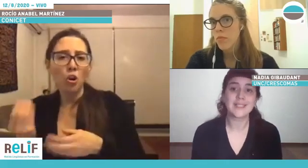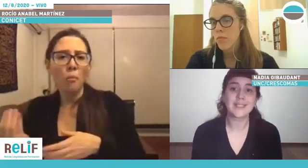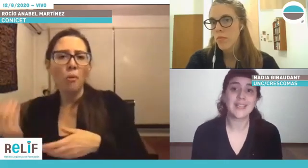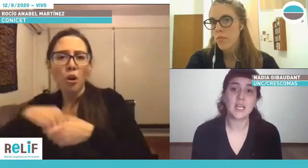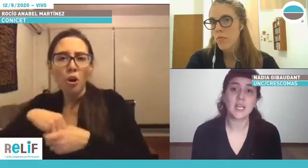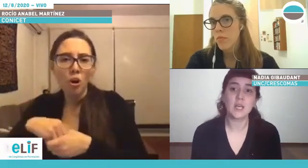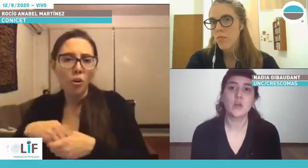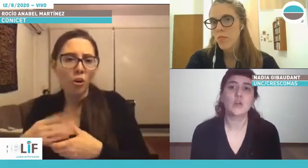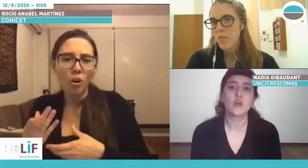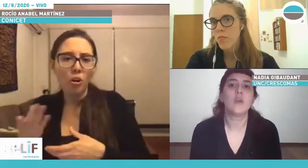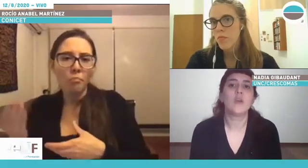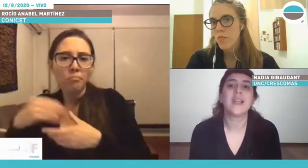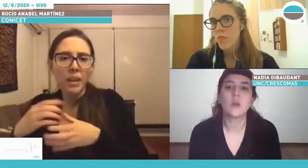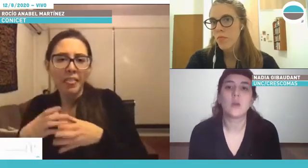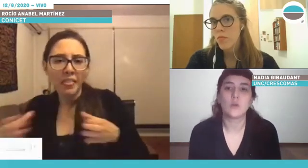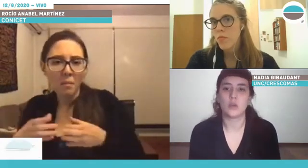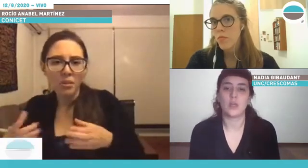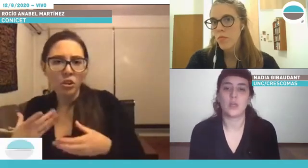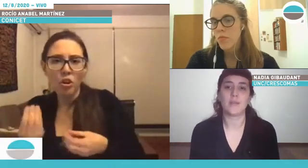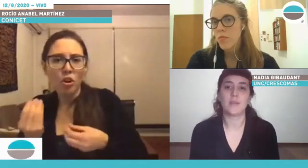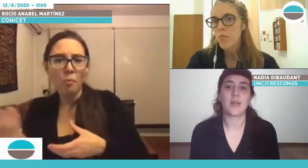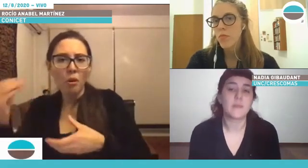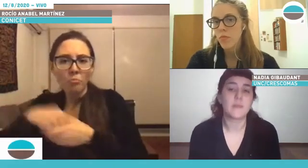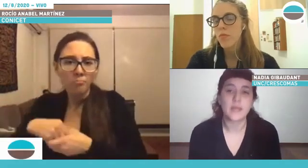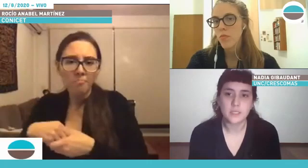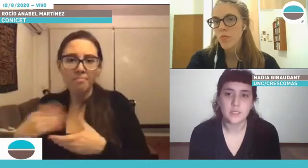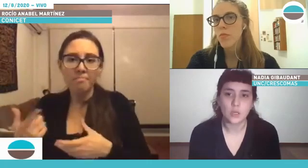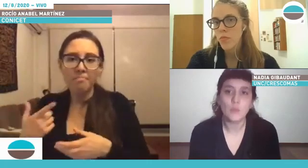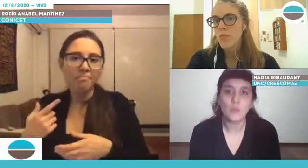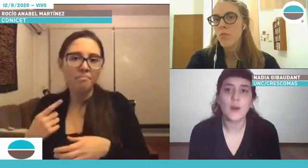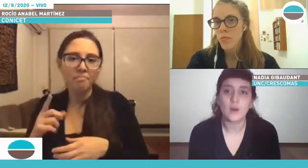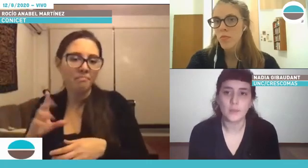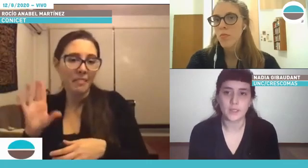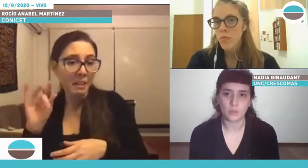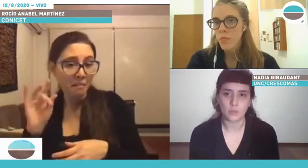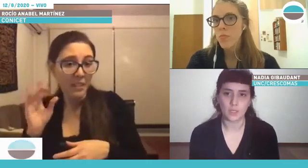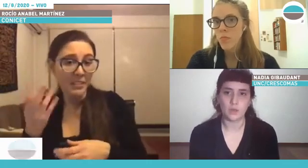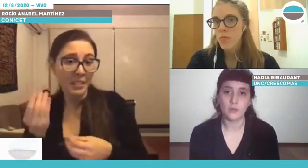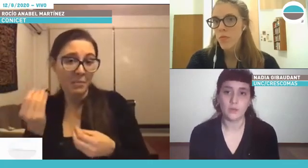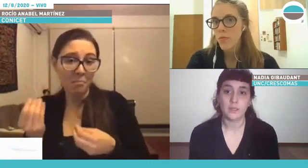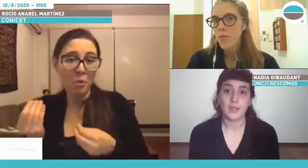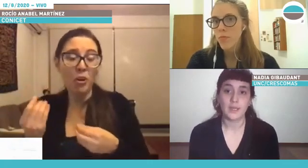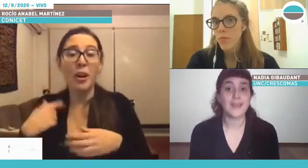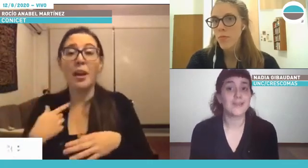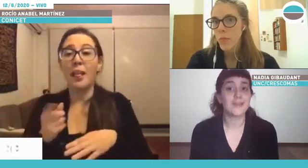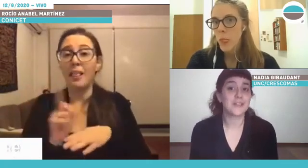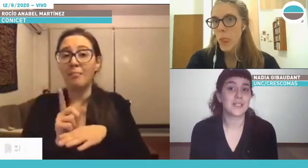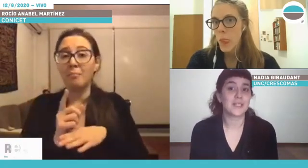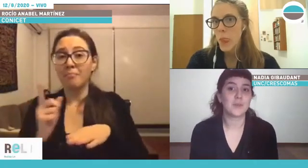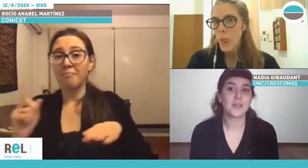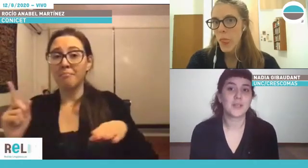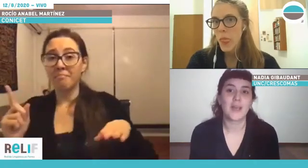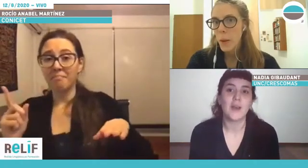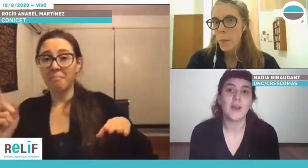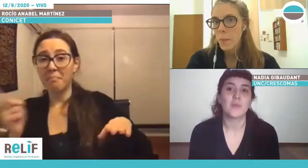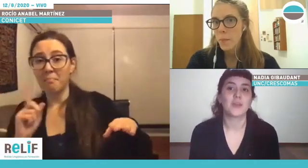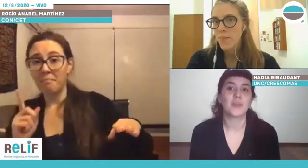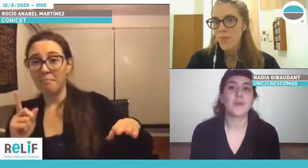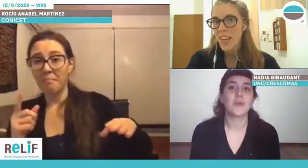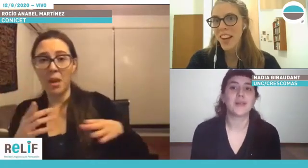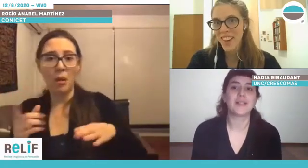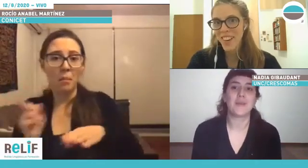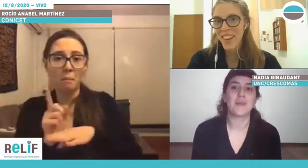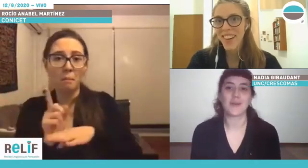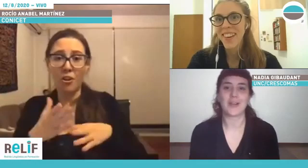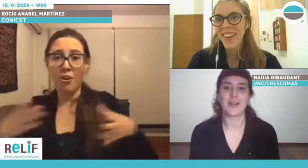en esa seña, ¿cómo le incluyo el tema de la dimensión? ¿Cómo hago para incluirlo? Es difícil, ¿por qué? Porque